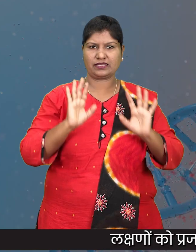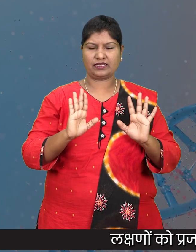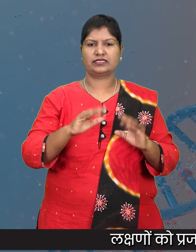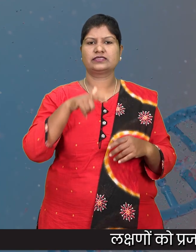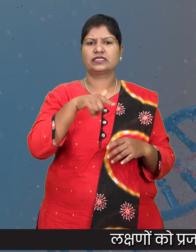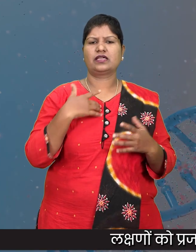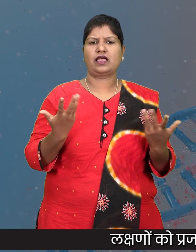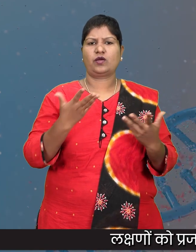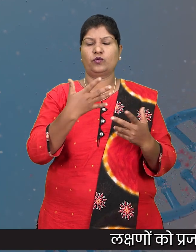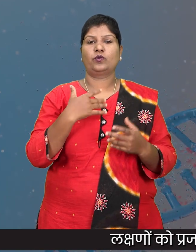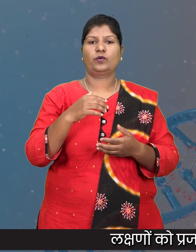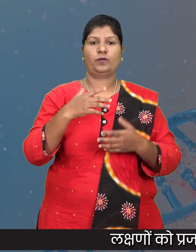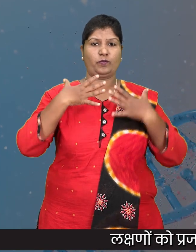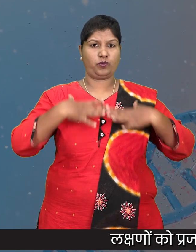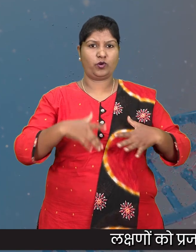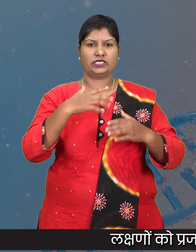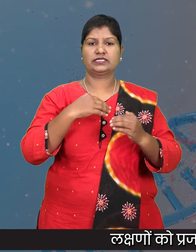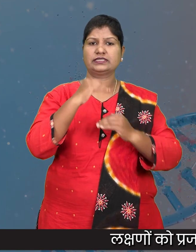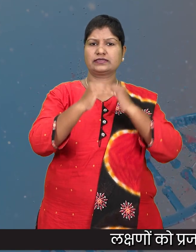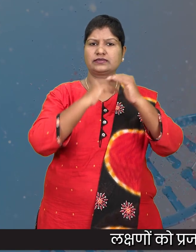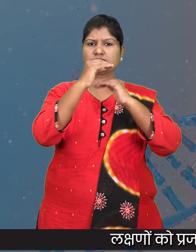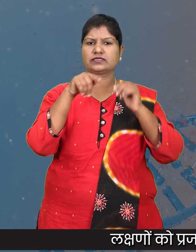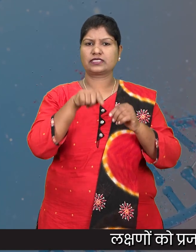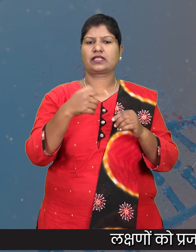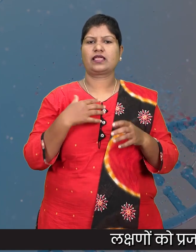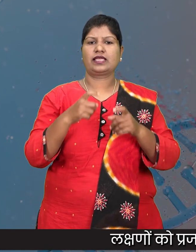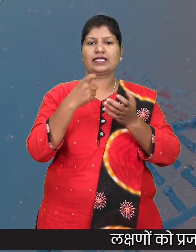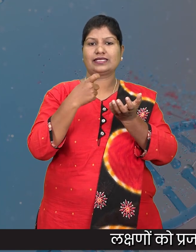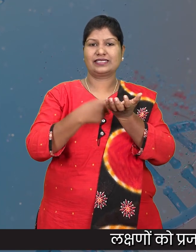प्रजनन कोशिकाओं में संचारित करती है।